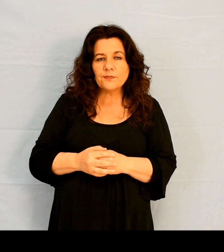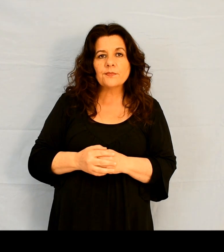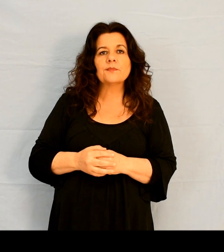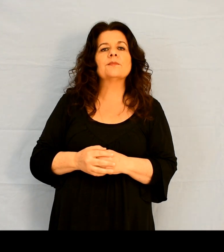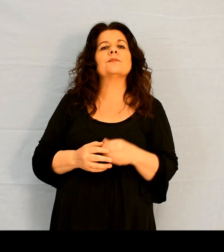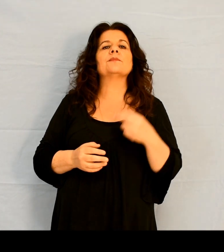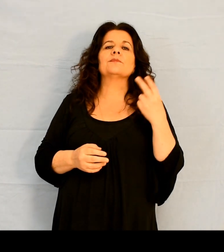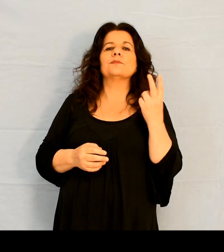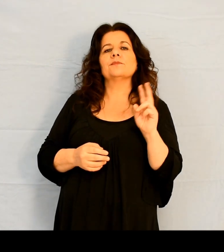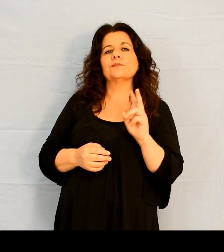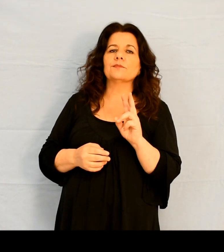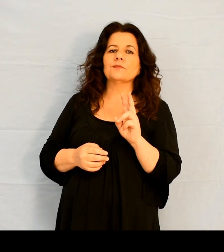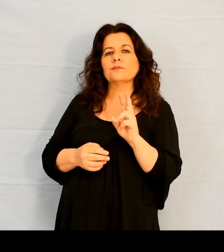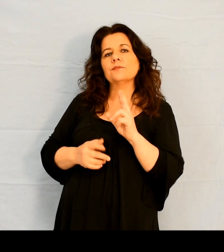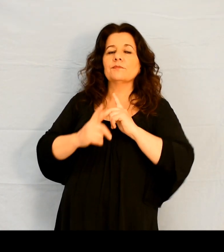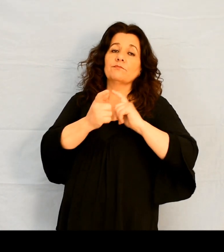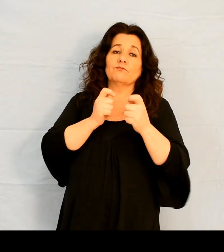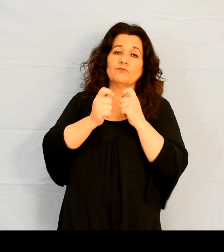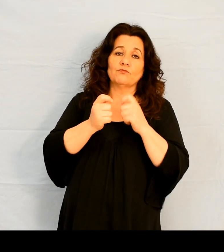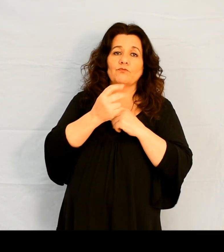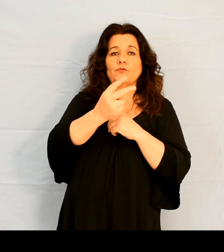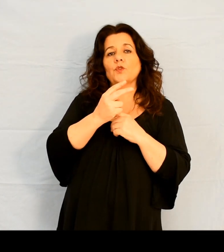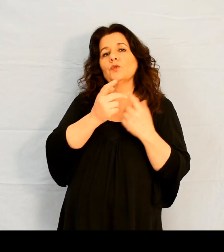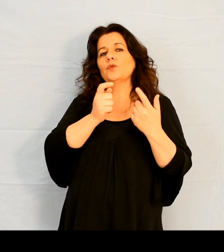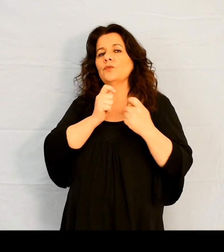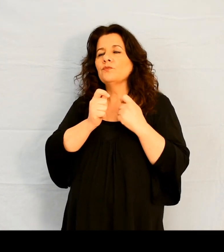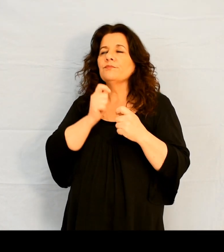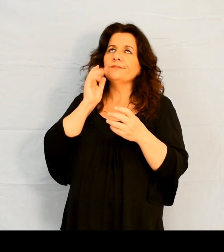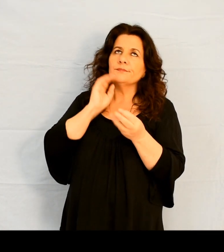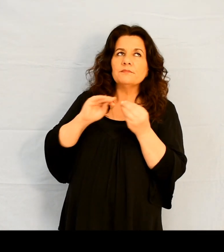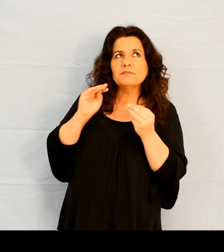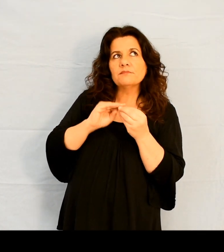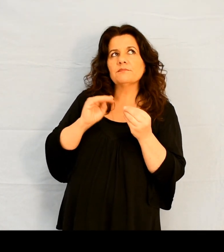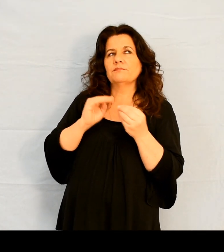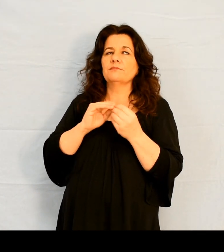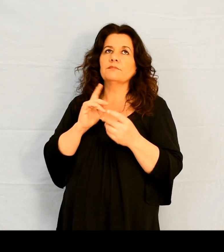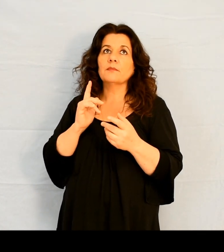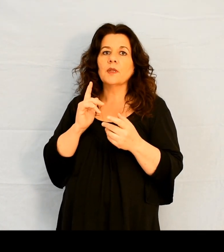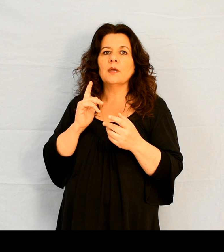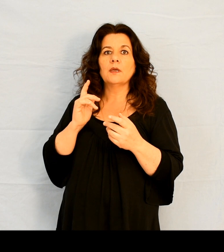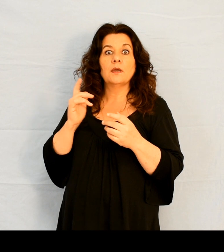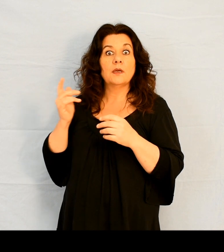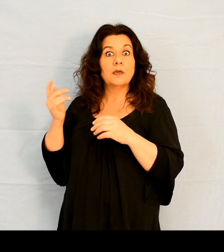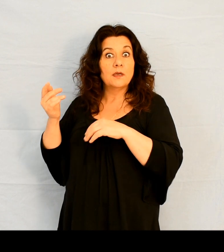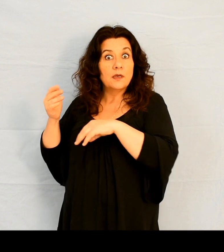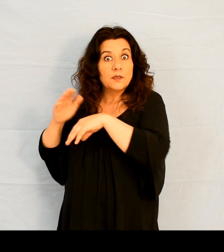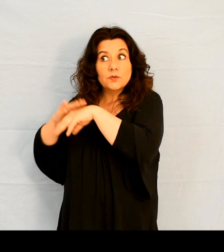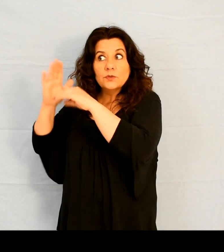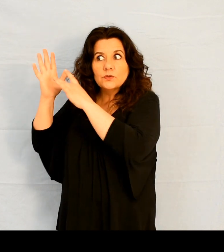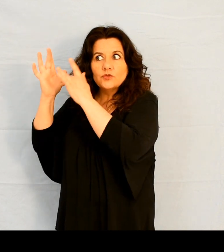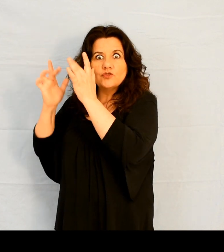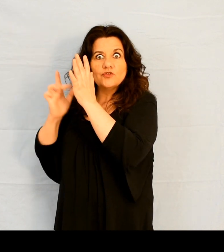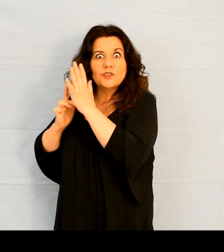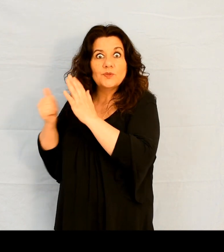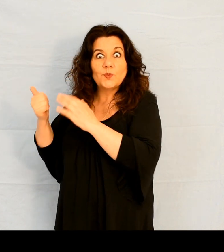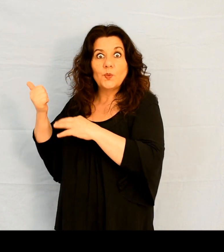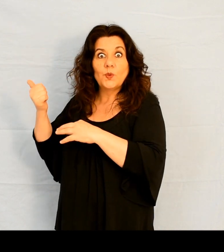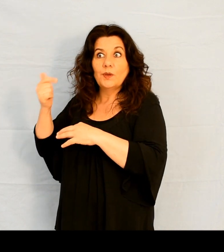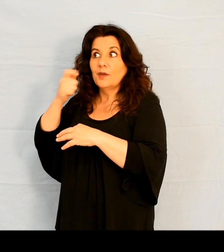Or, tandis qu'ils s'entretenaient et s'interrogeaient, Jésus lui-même approcha. Il marchait